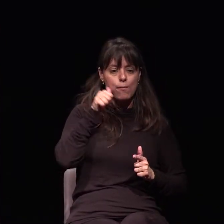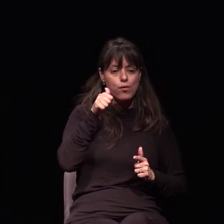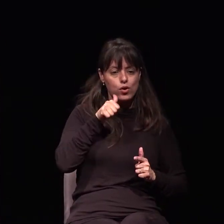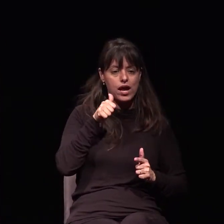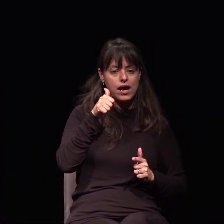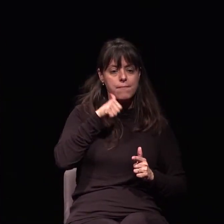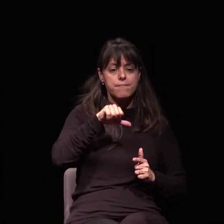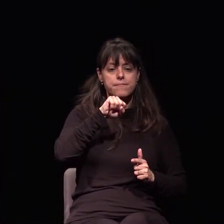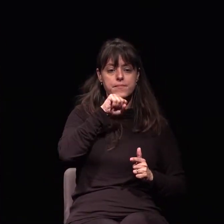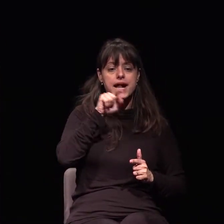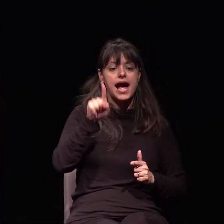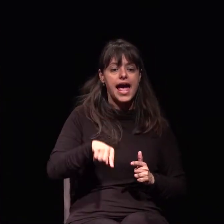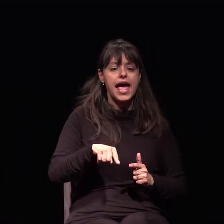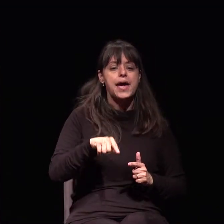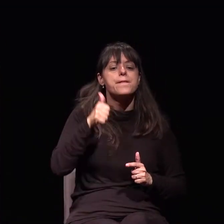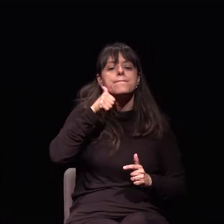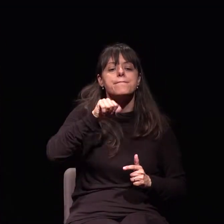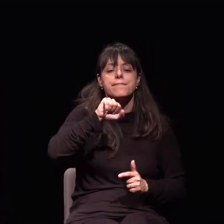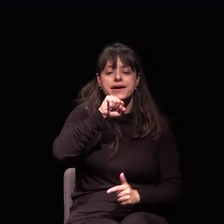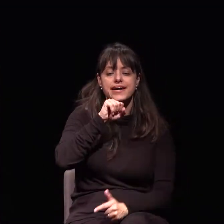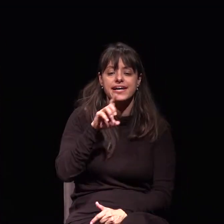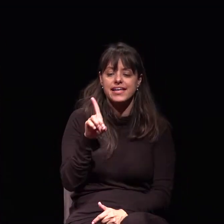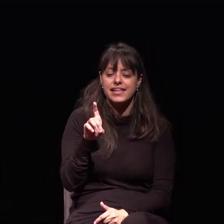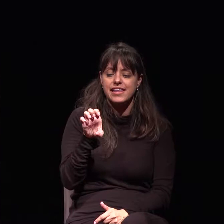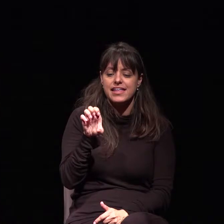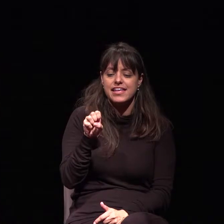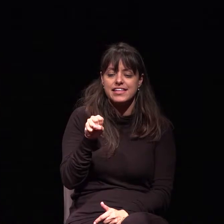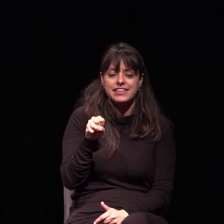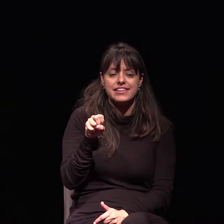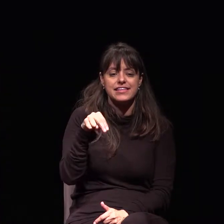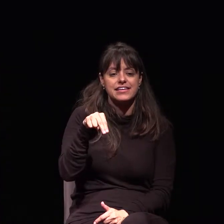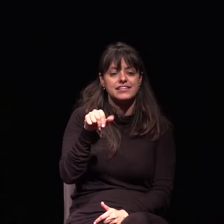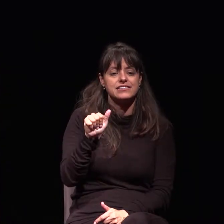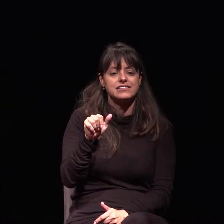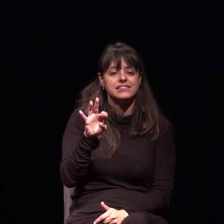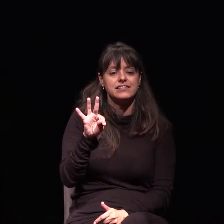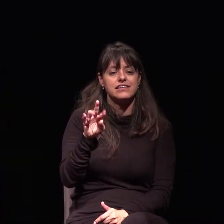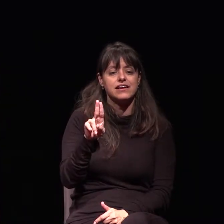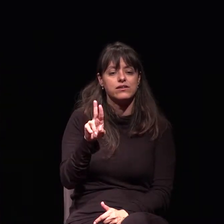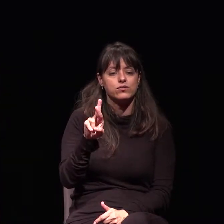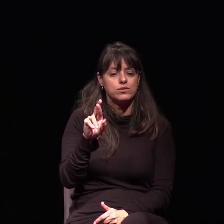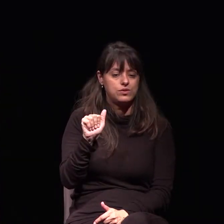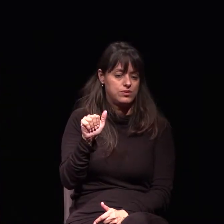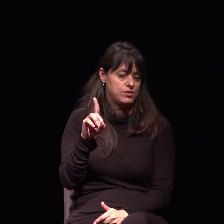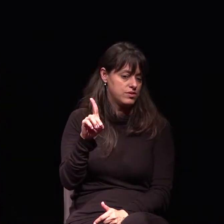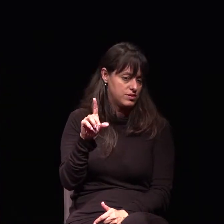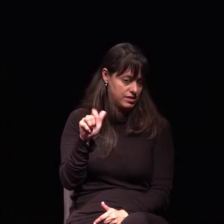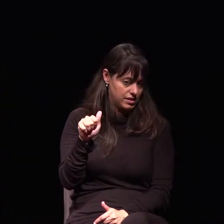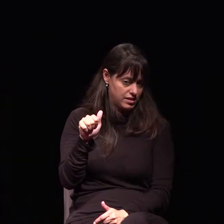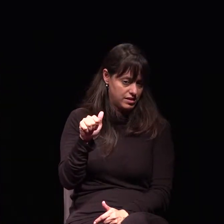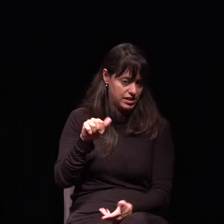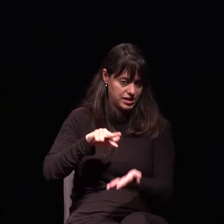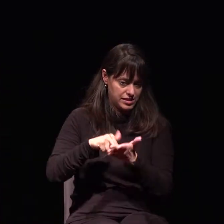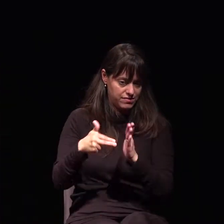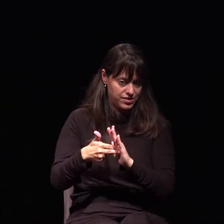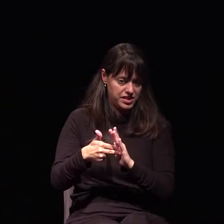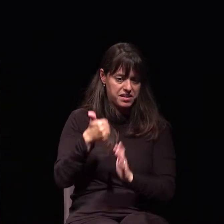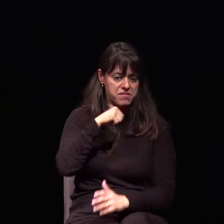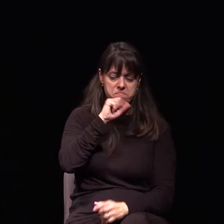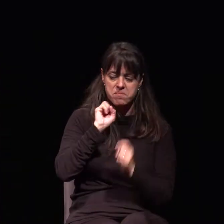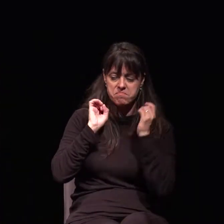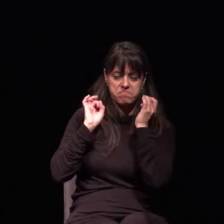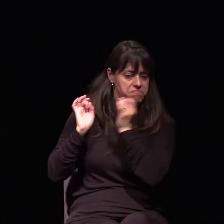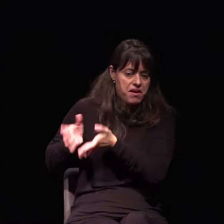mãe desnaturada. Presta atenção, era esse um dos termos que eles usavam, mãe desnaturada, como